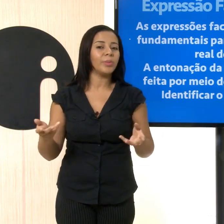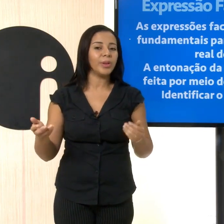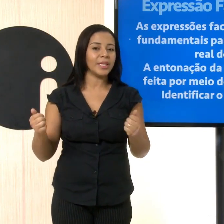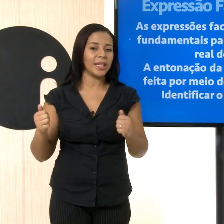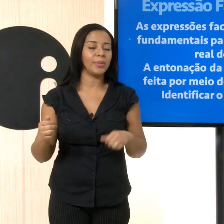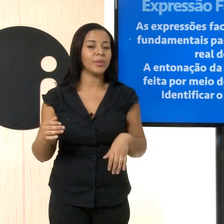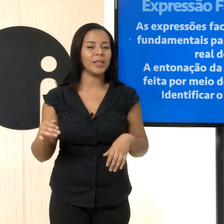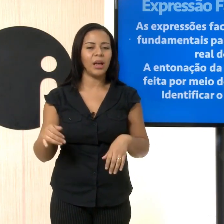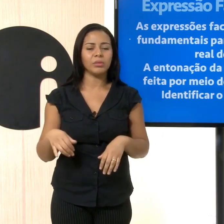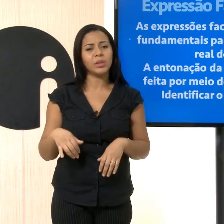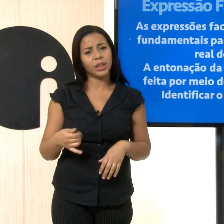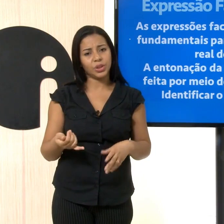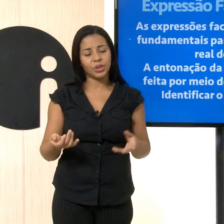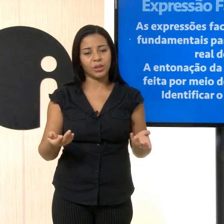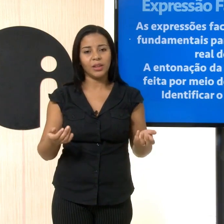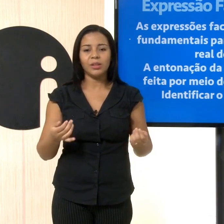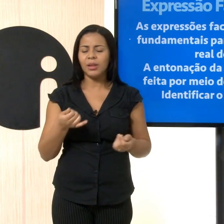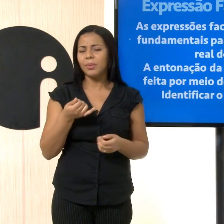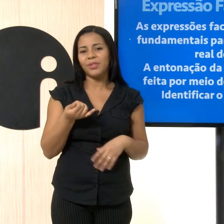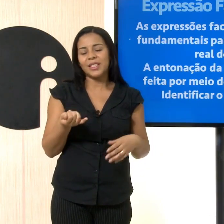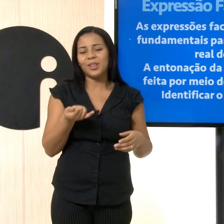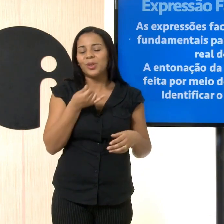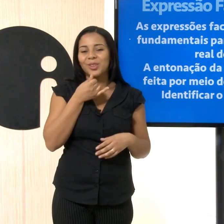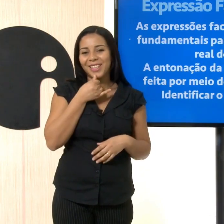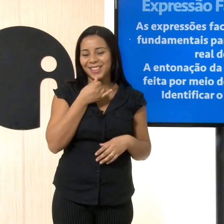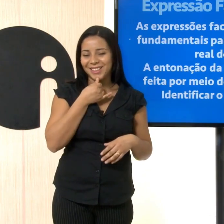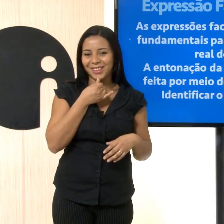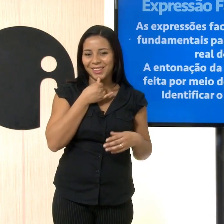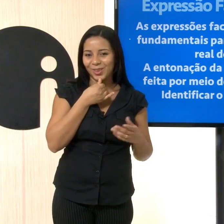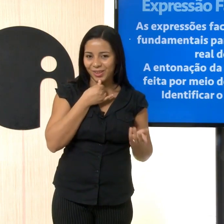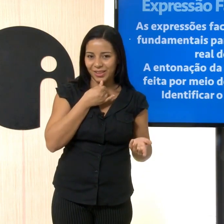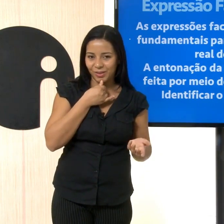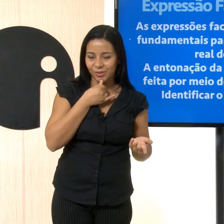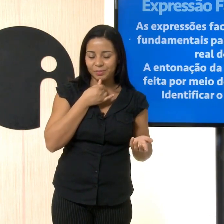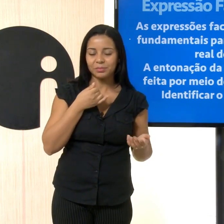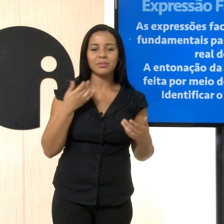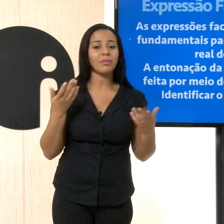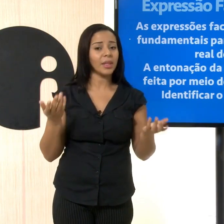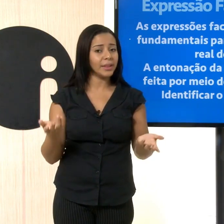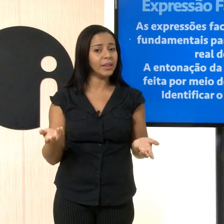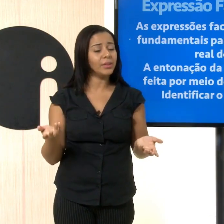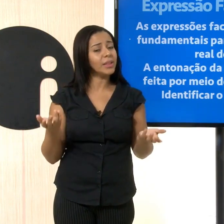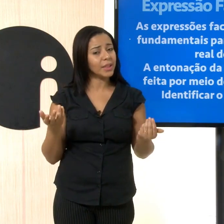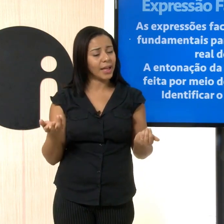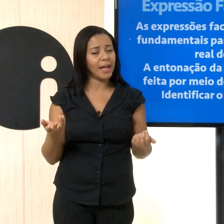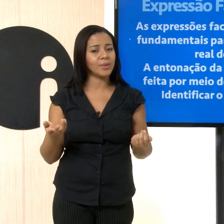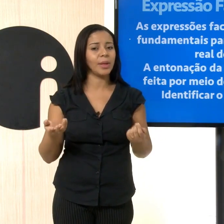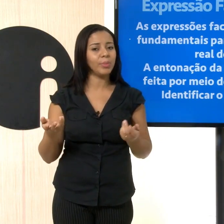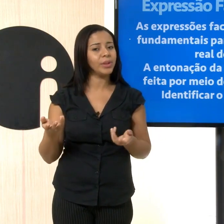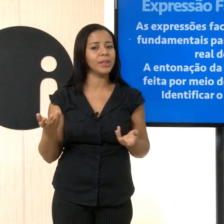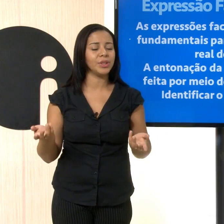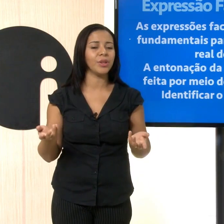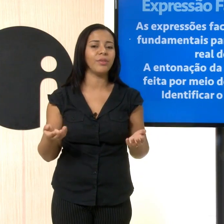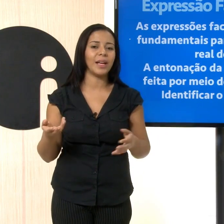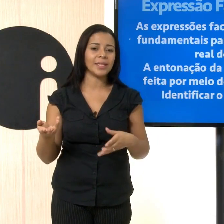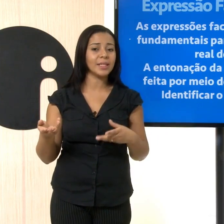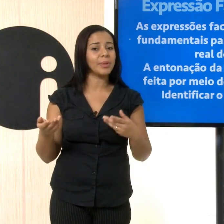por exemplo, o sinal triste. Não dá para fazer que eu estou triste sorrindo. Então, neste caso, é importante que eu faça a